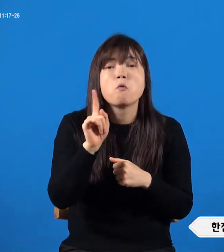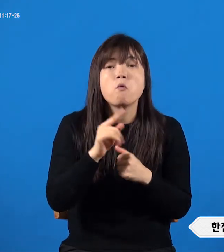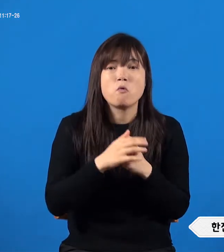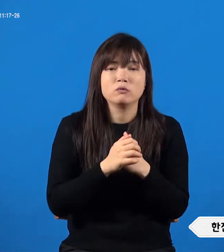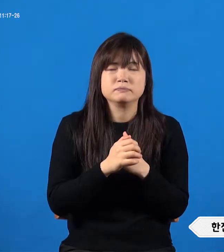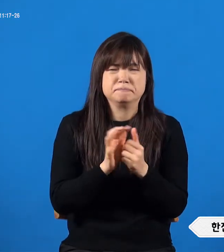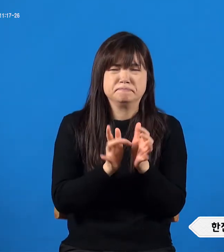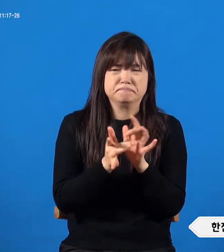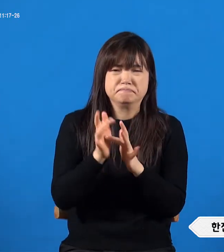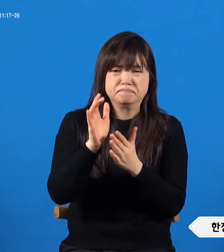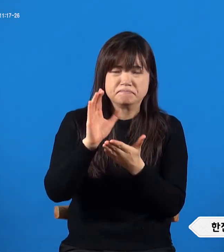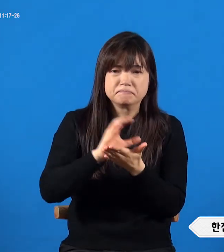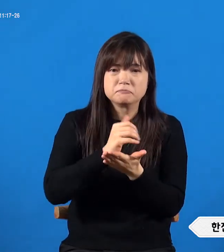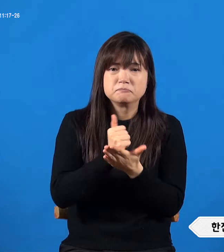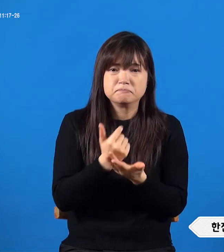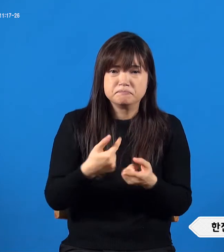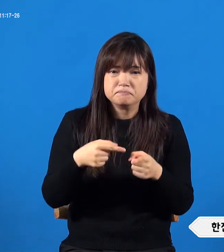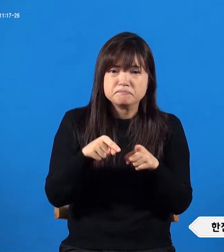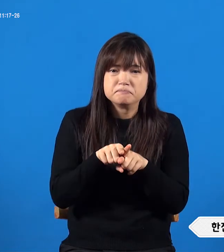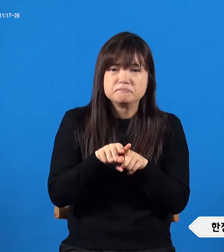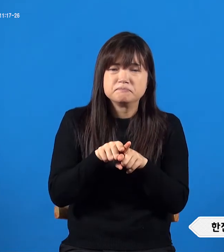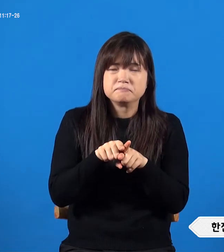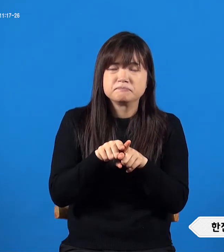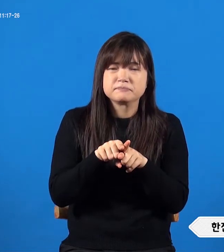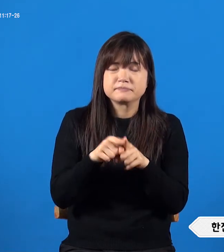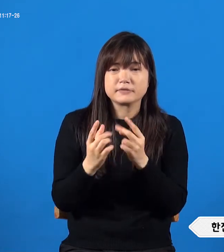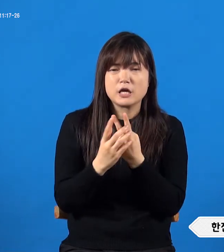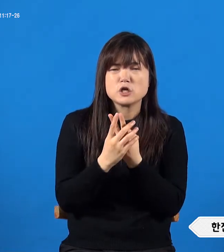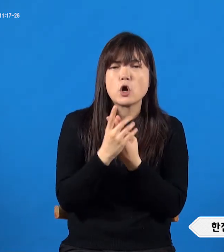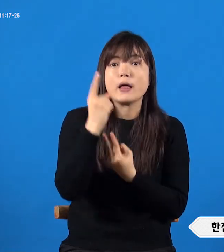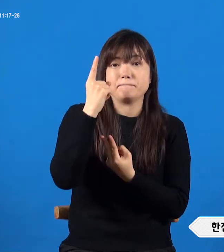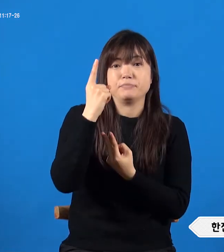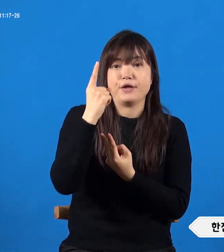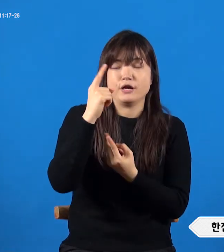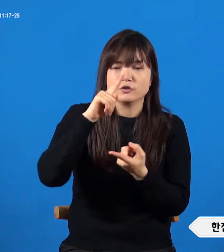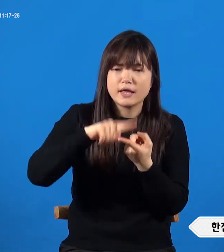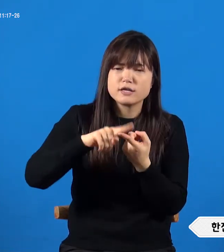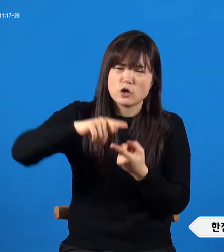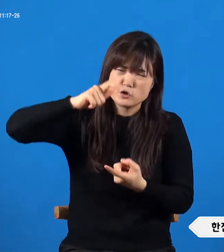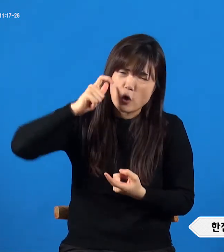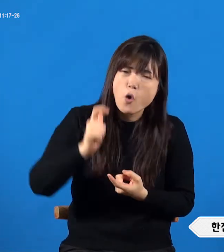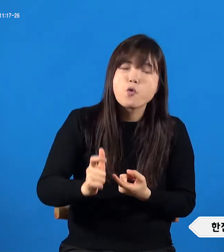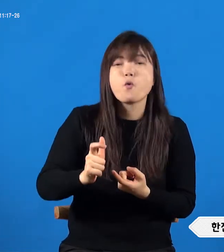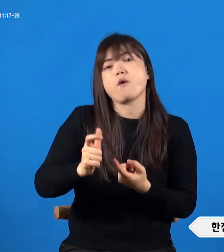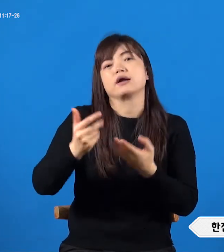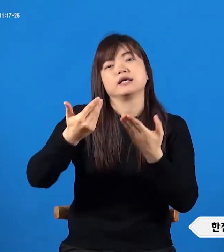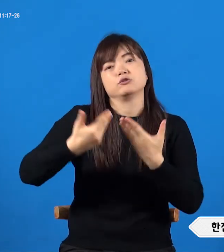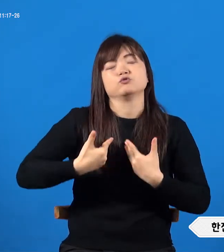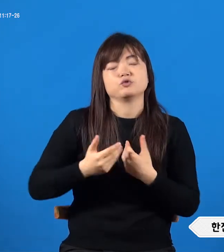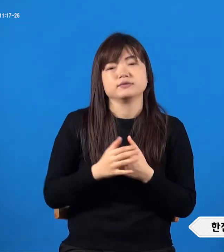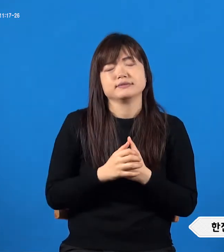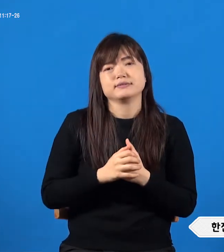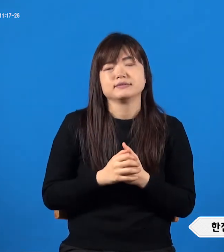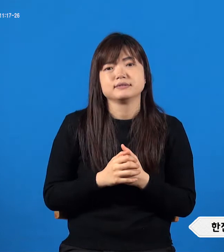성만찬은 이렇게 예수님과 우리가 하나로 연합되어 있는 이것을 더 견고하게